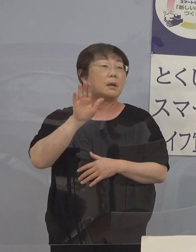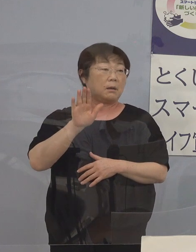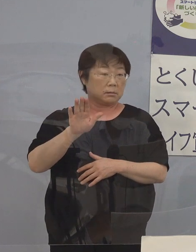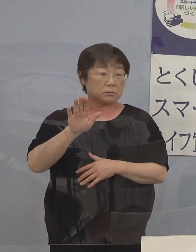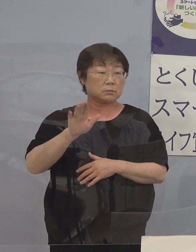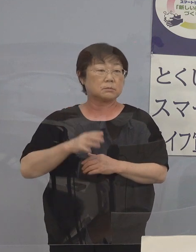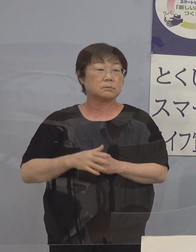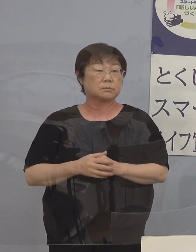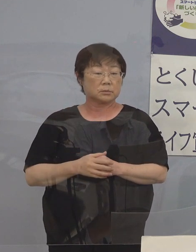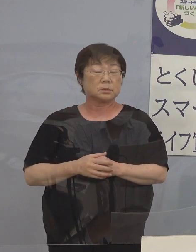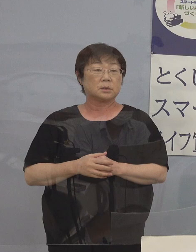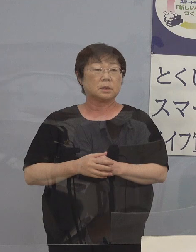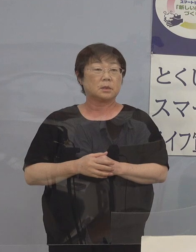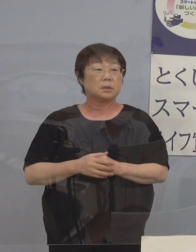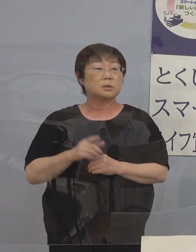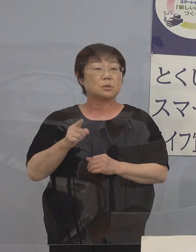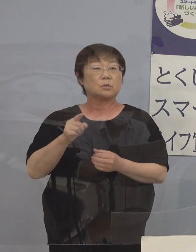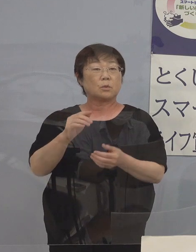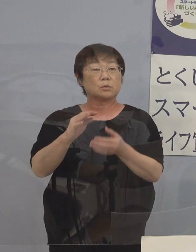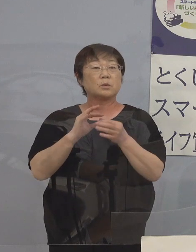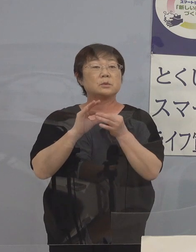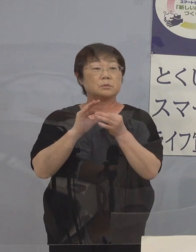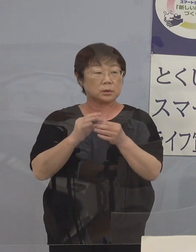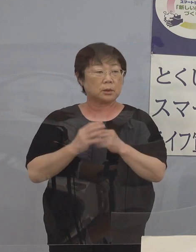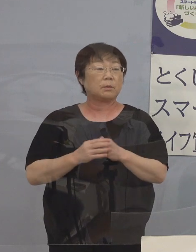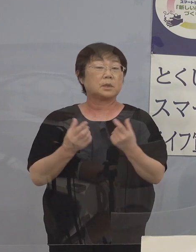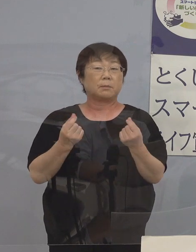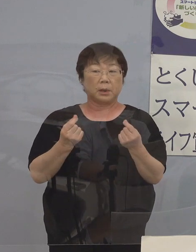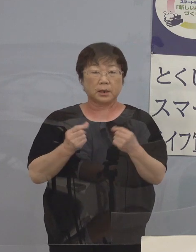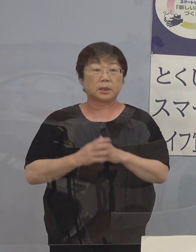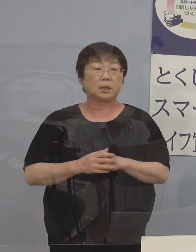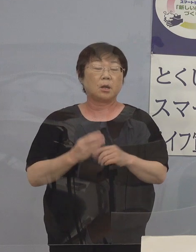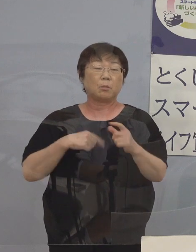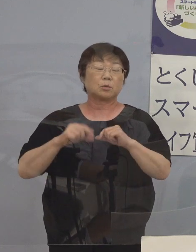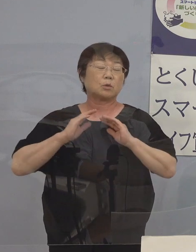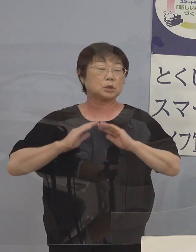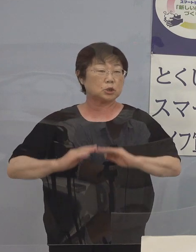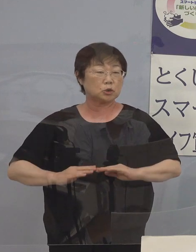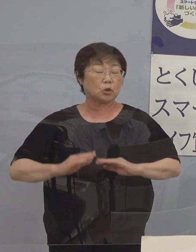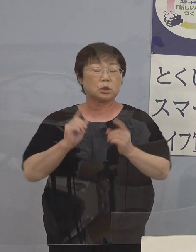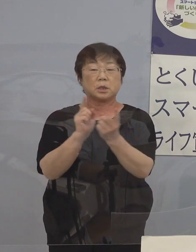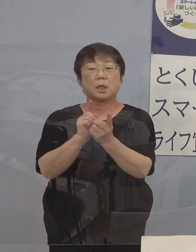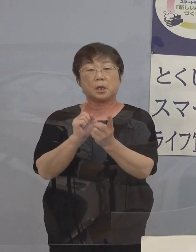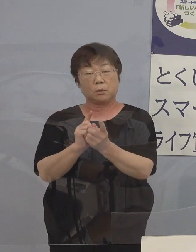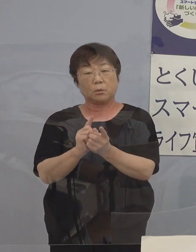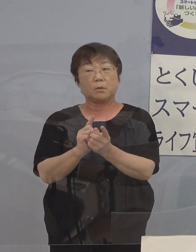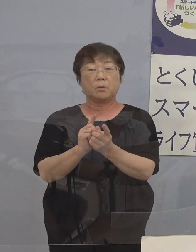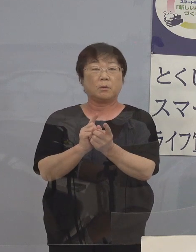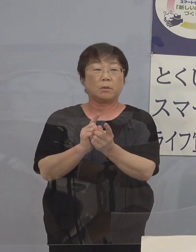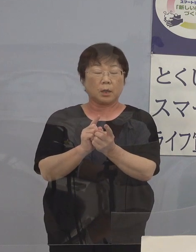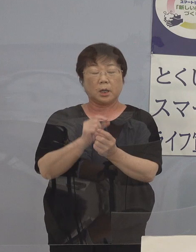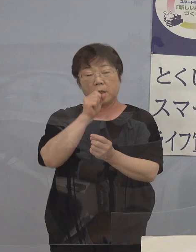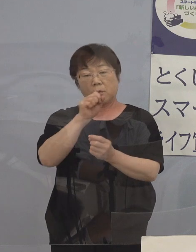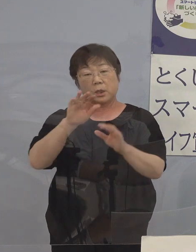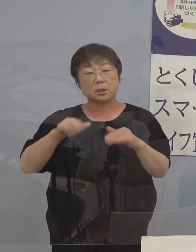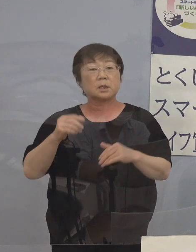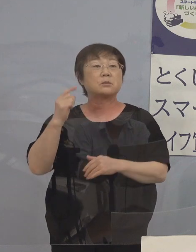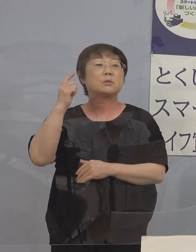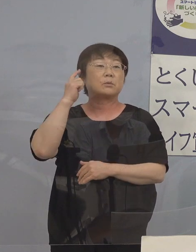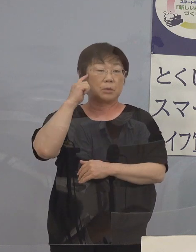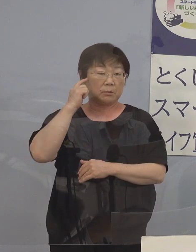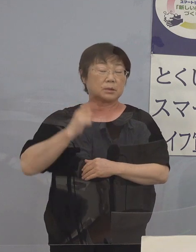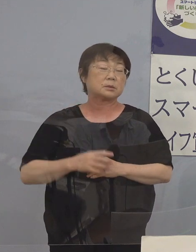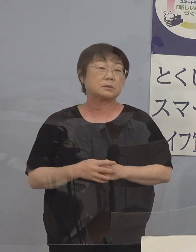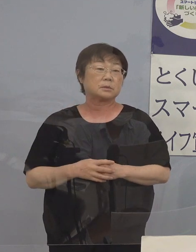ていたといった点についてはやはりもう少し慎重に対応していただければよかったんではないのかな